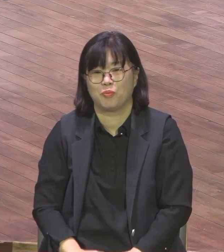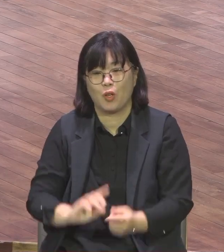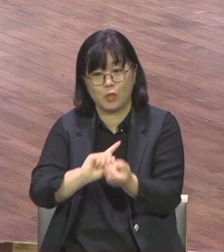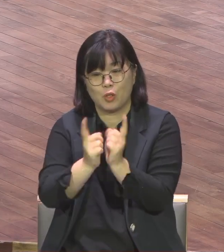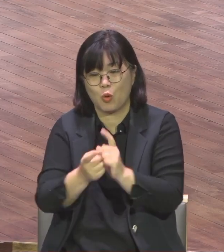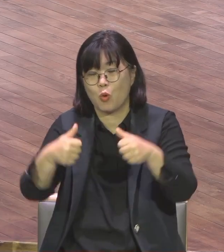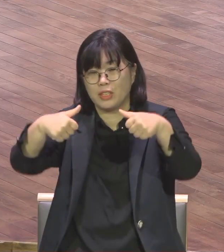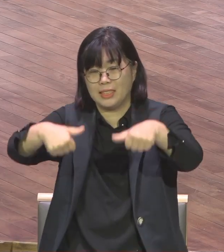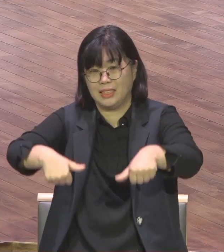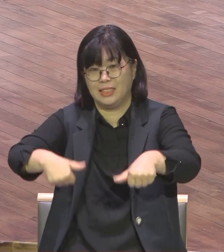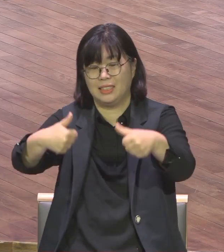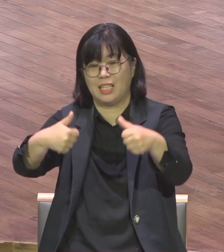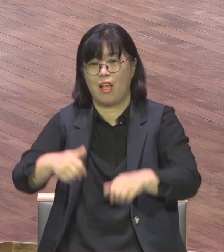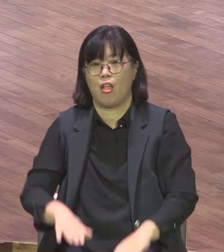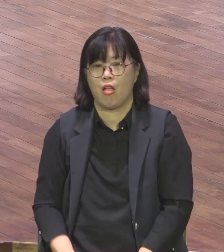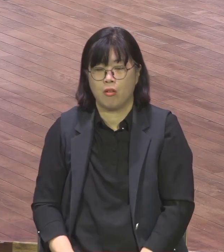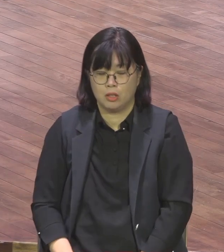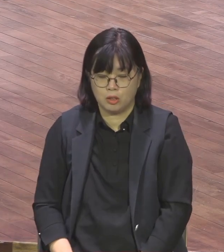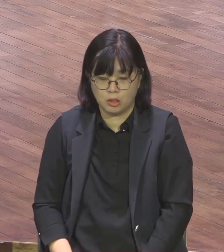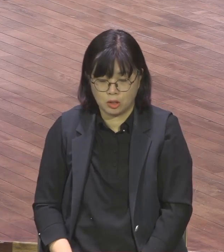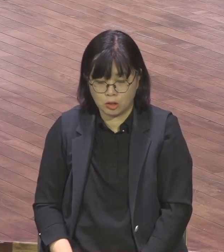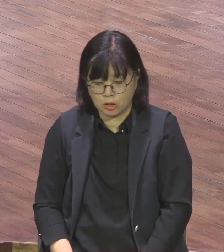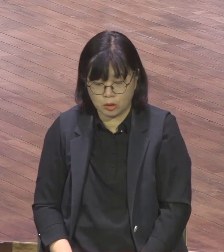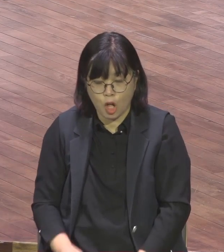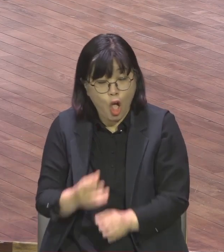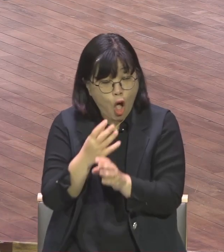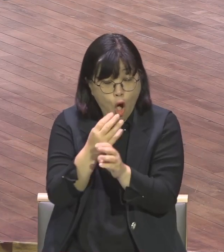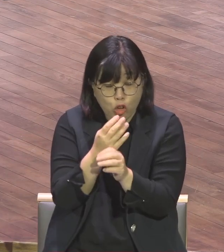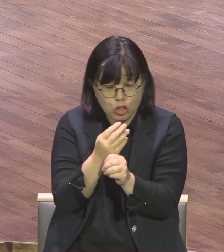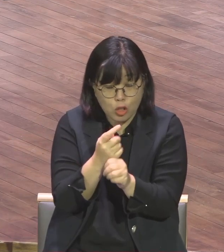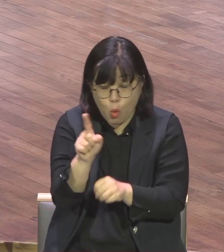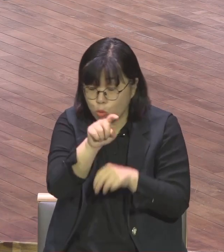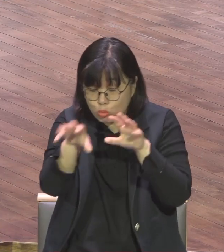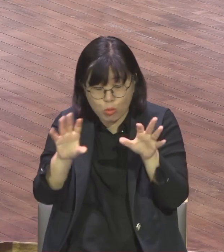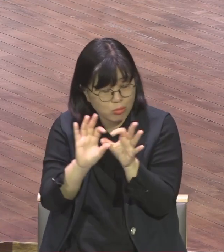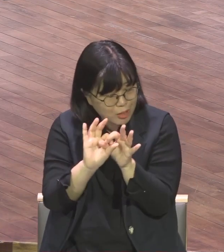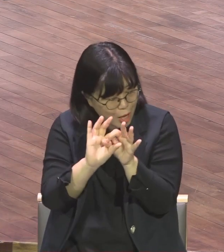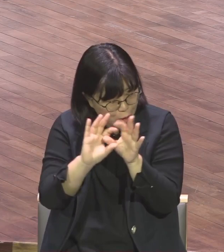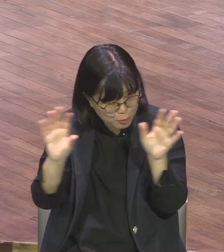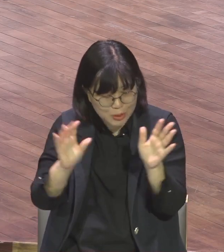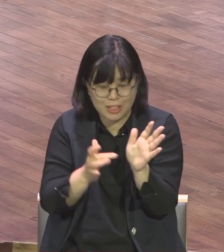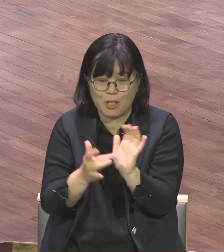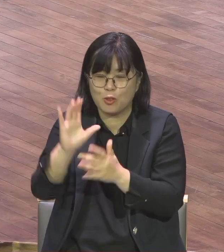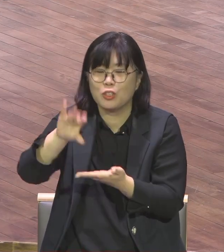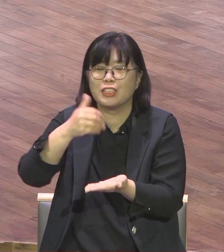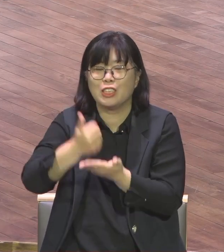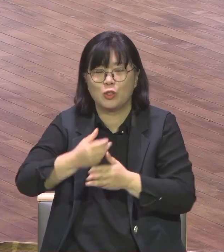같이 인사합시다. 언제 어디서나 예수는 그리스도라 전합시다.